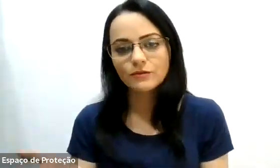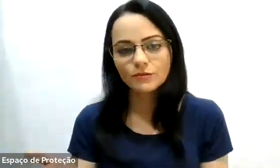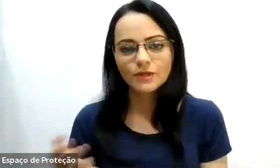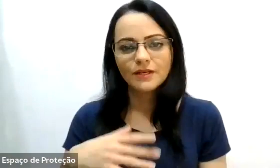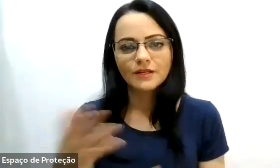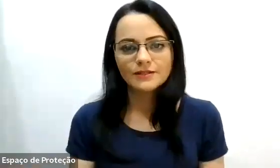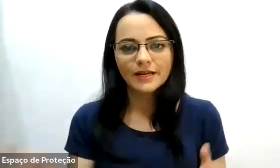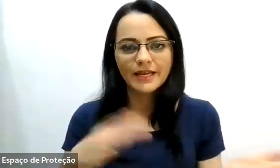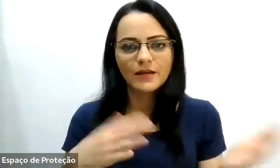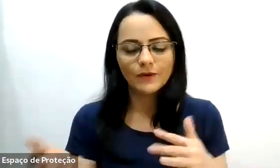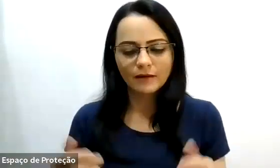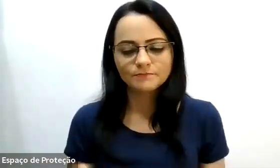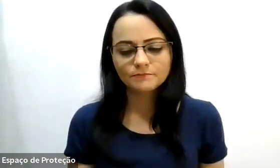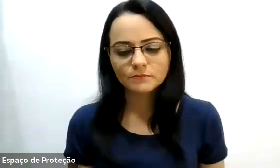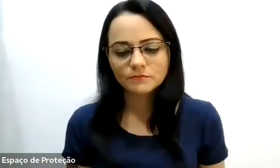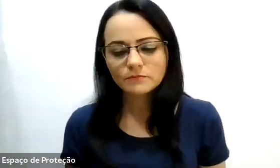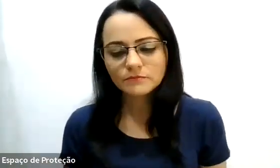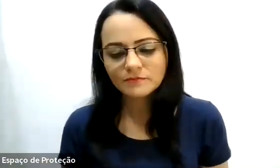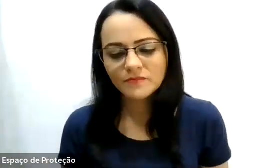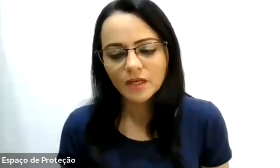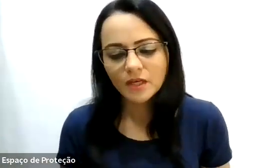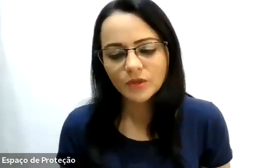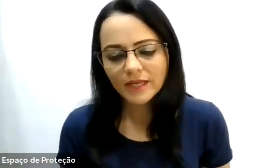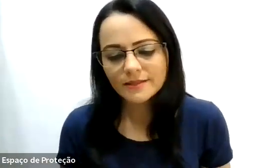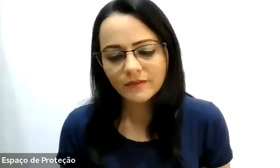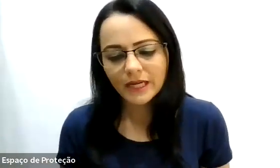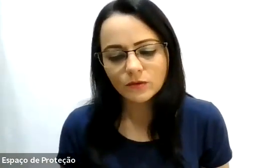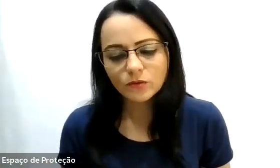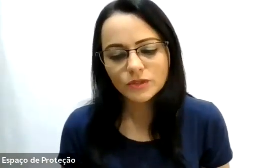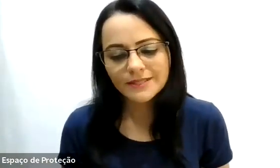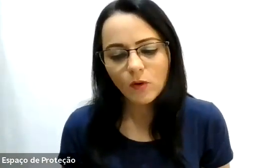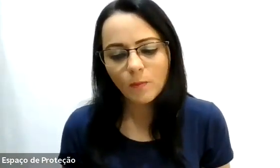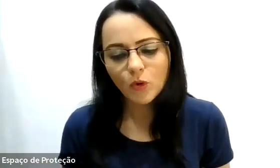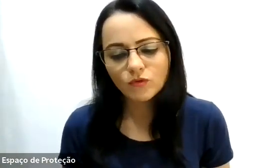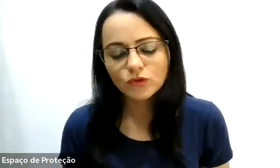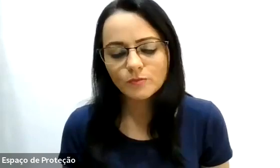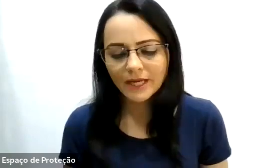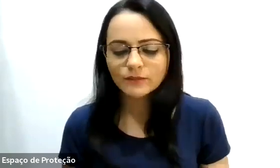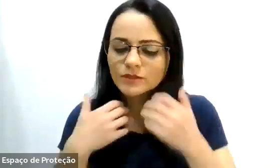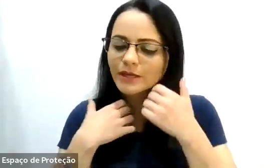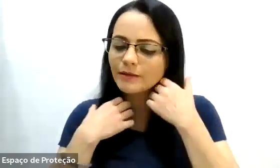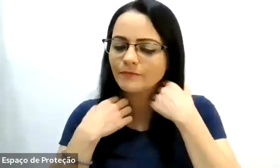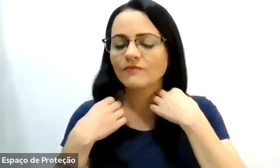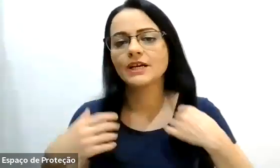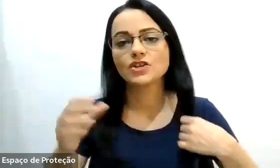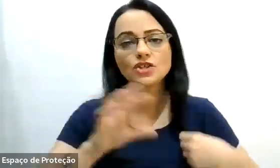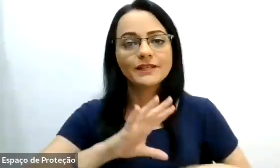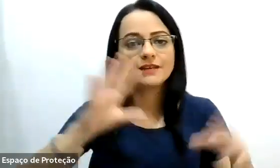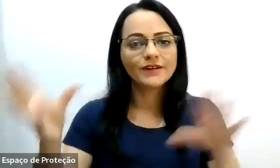adivinhando se era ele ou ela. Porque ele salvará o seu povo dos pecados dele. Aí a gente vai ter que inverter